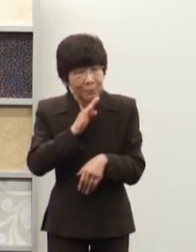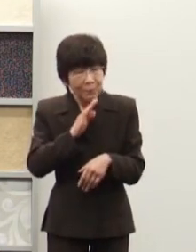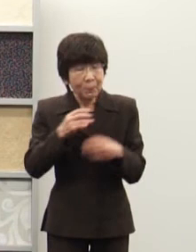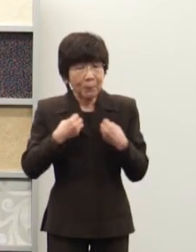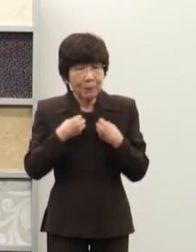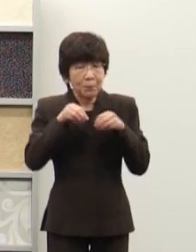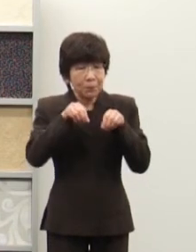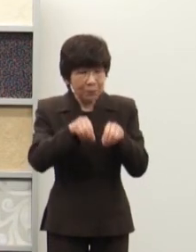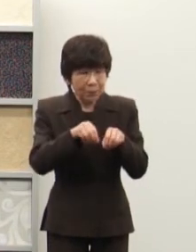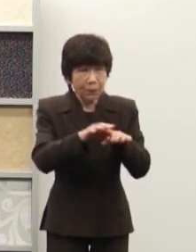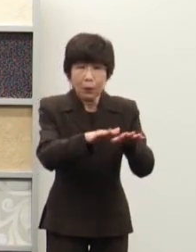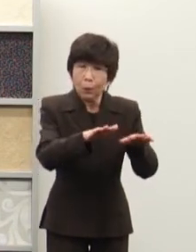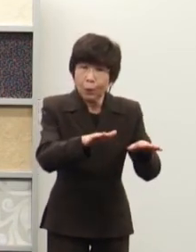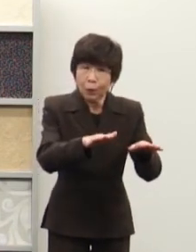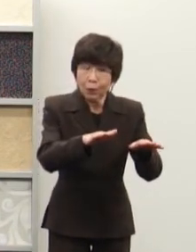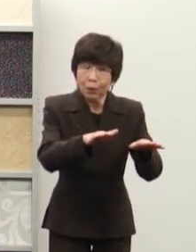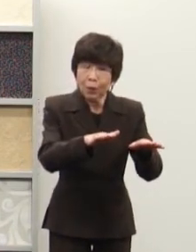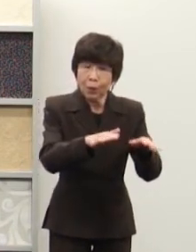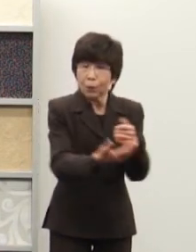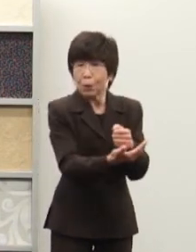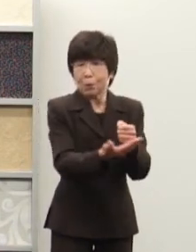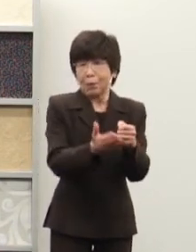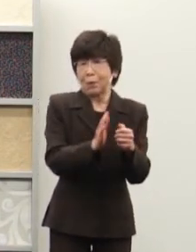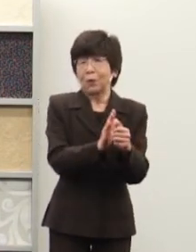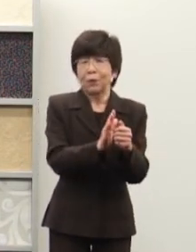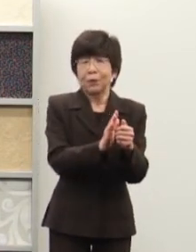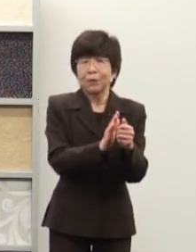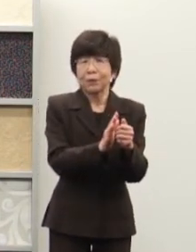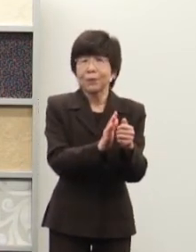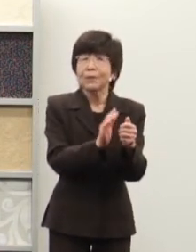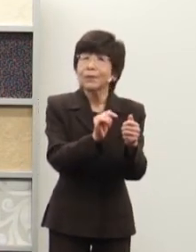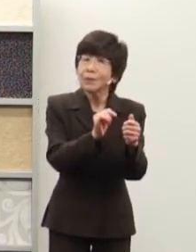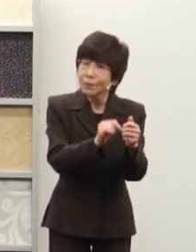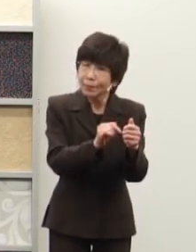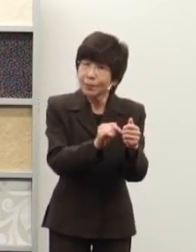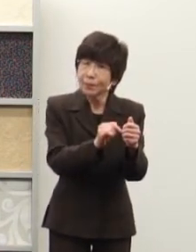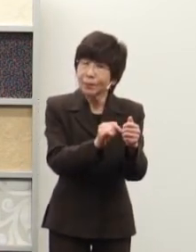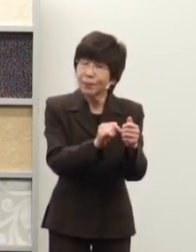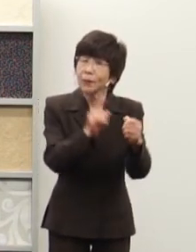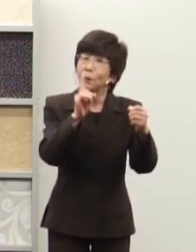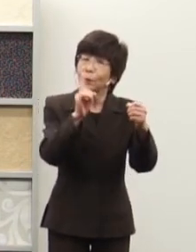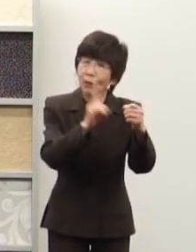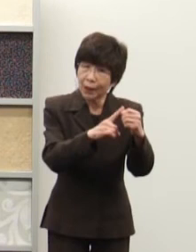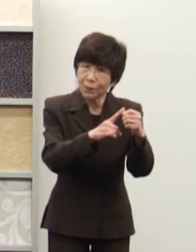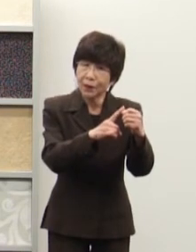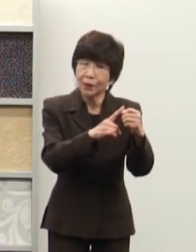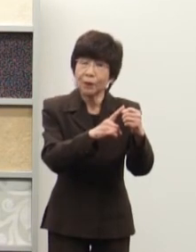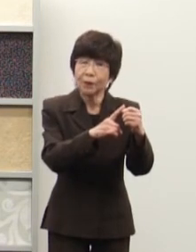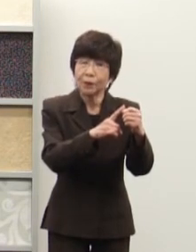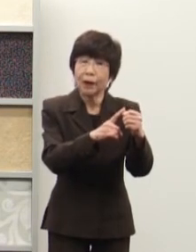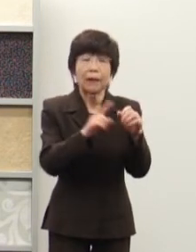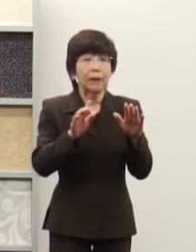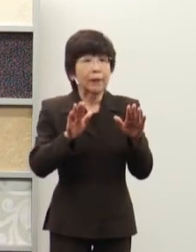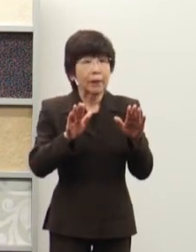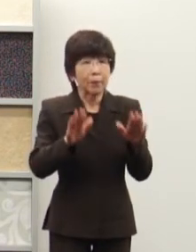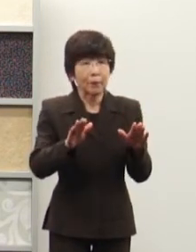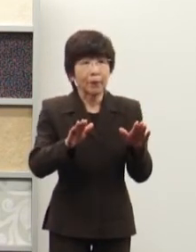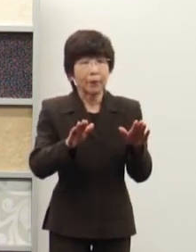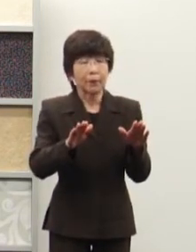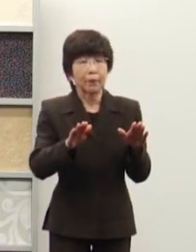要は児童生徒、を守る、守っていくためにですね、まあ、ここはですね、